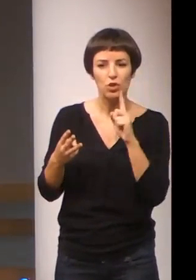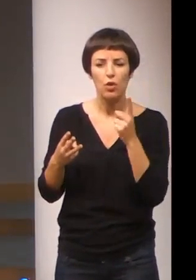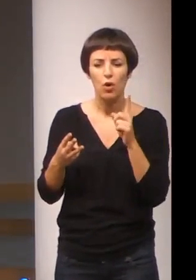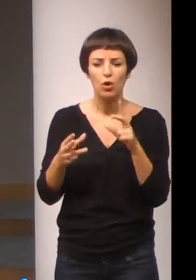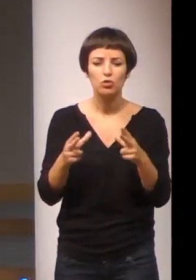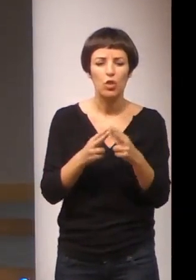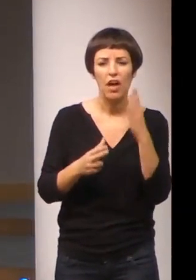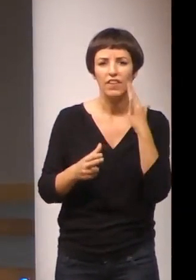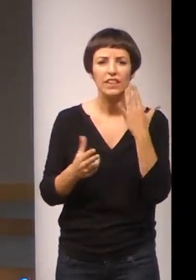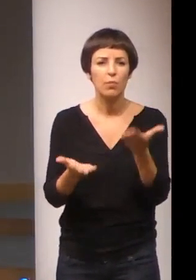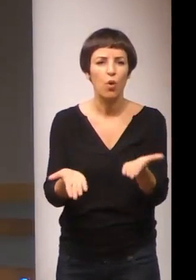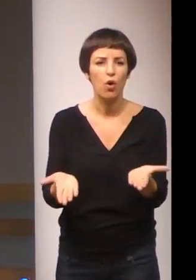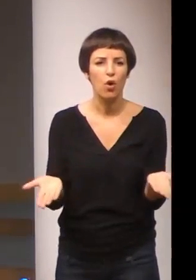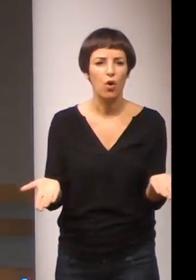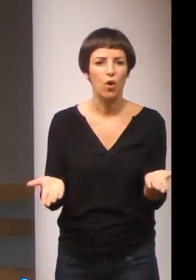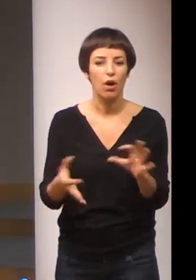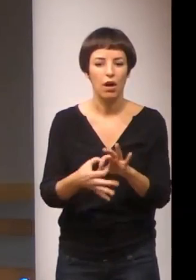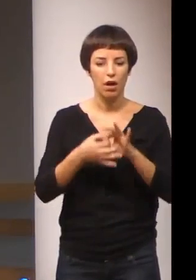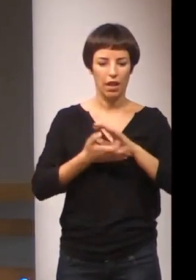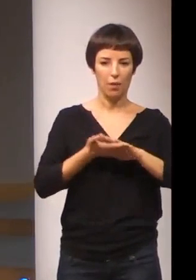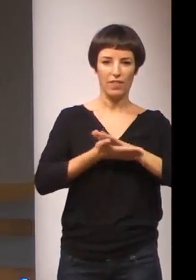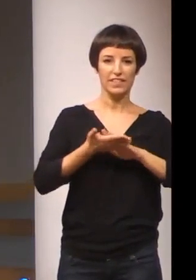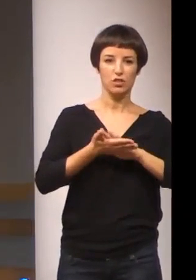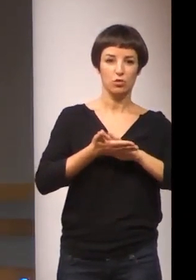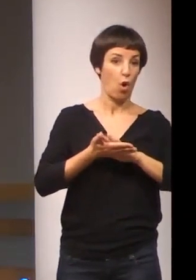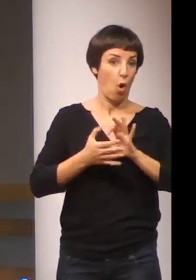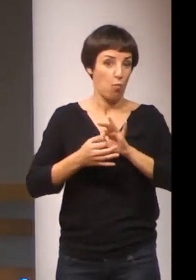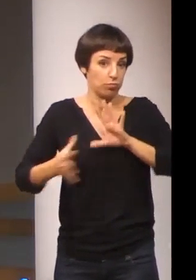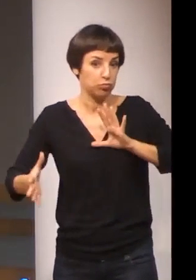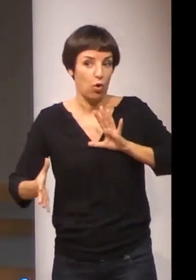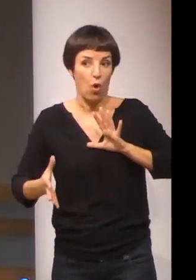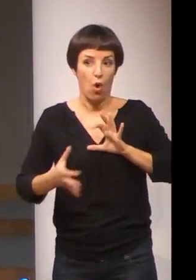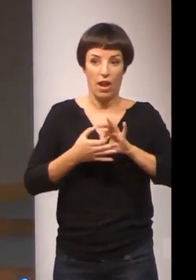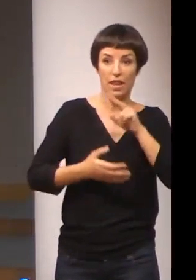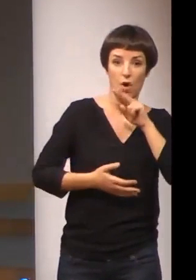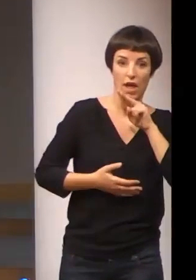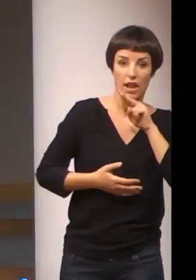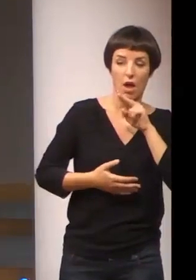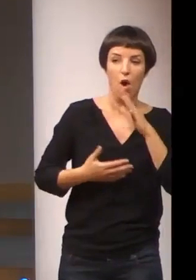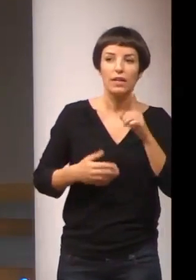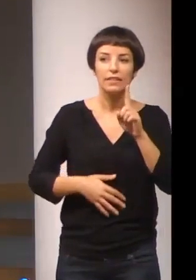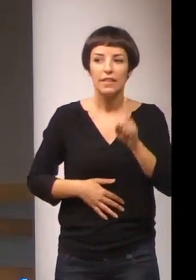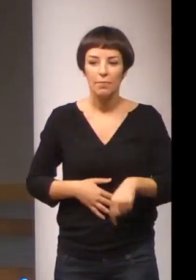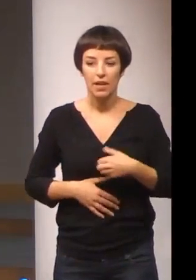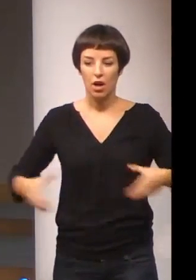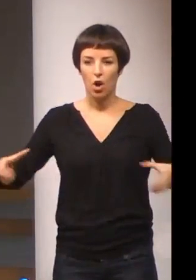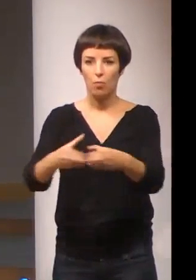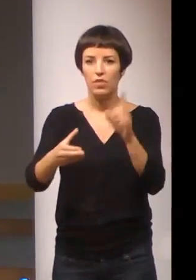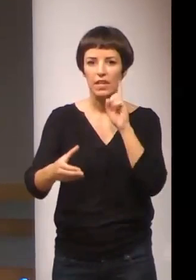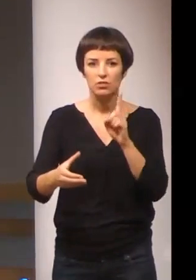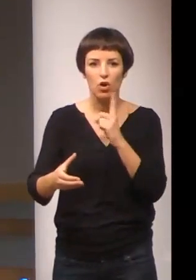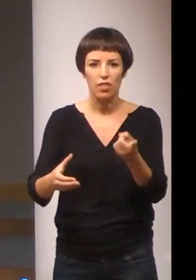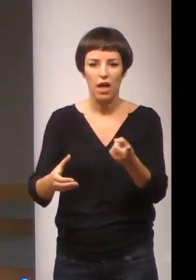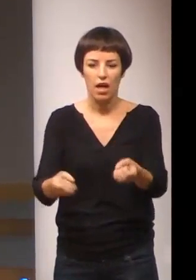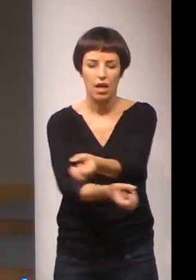en relación o no con la lengua de signos y la inculturalización en la comunidad sorda. Es decir, que sean personas